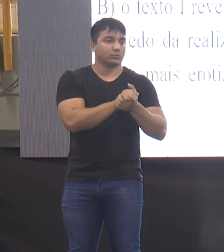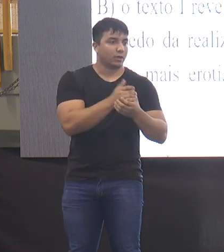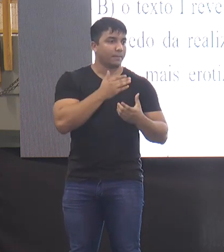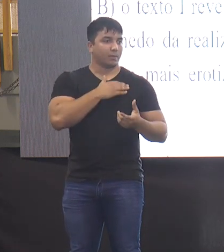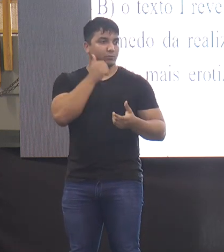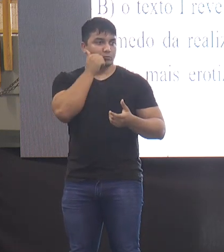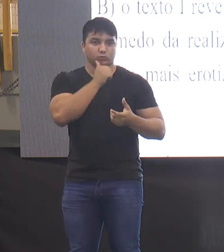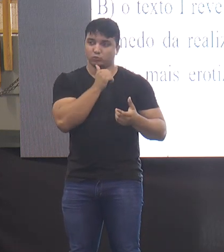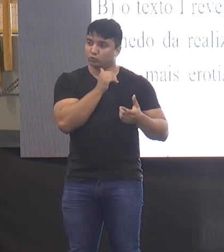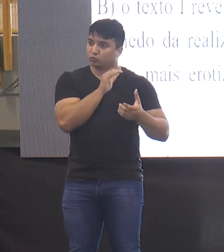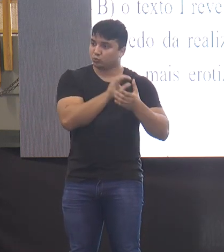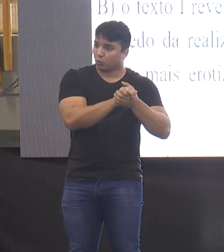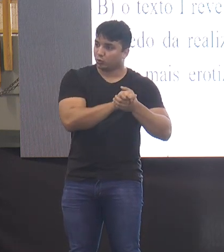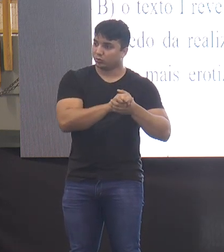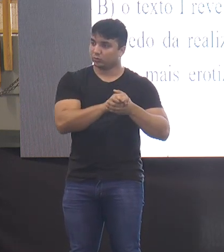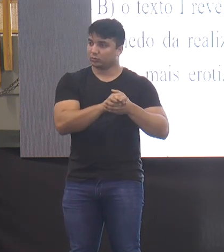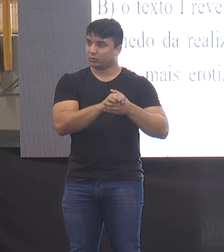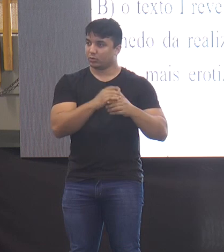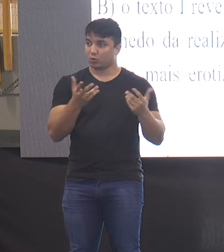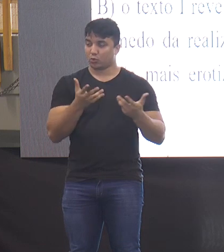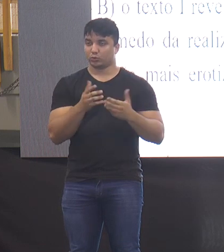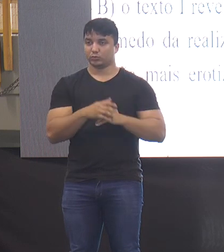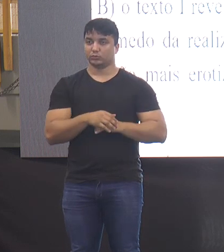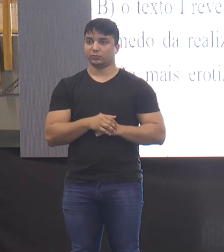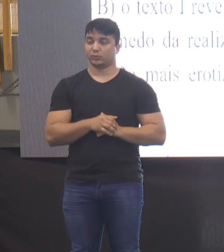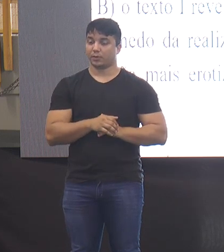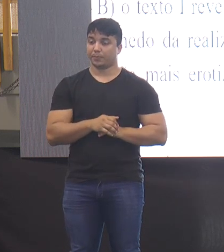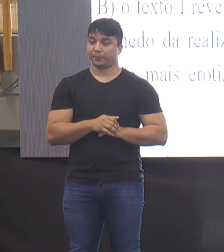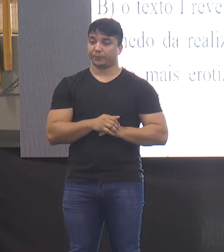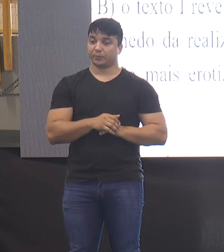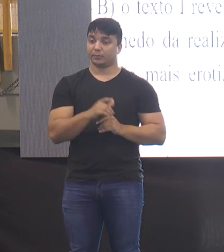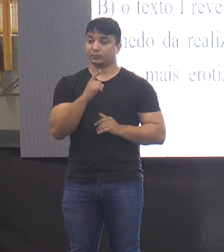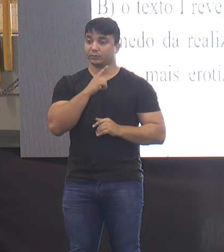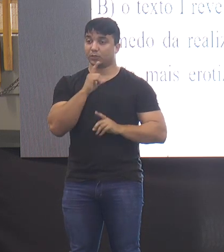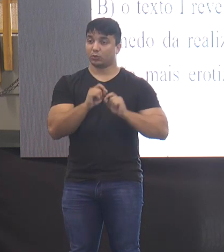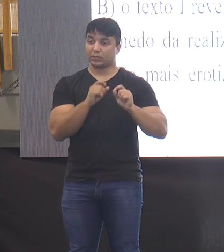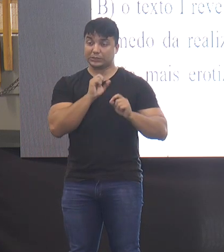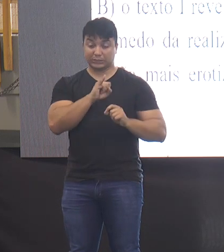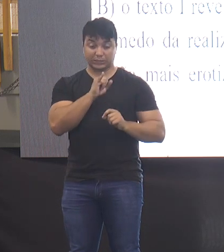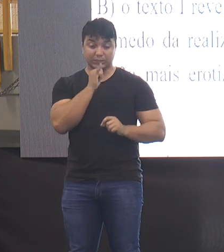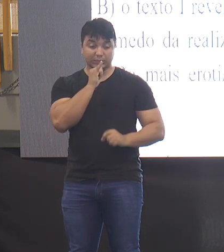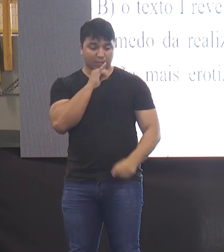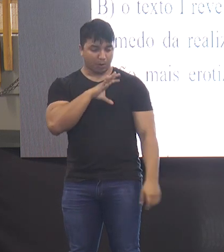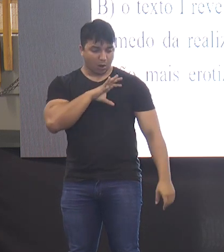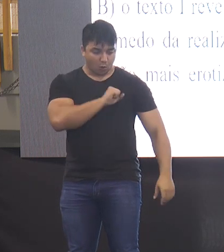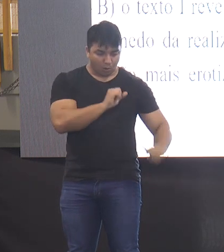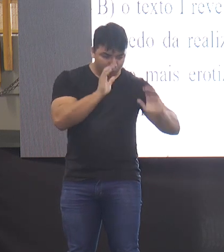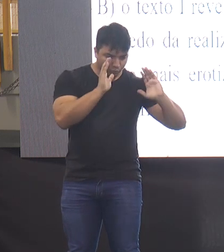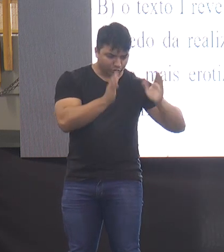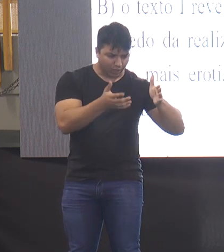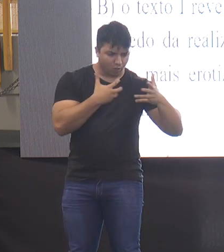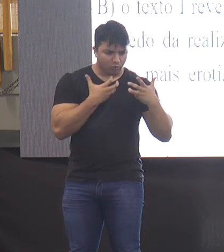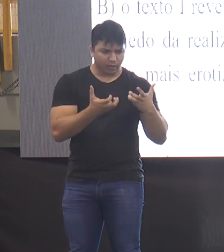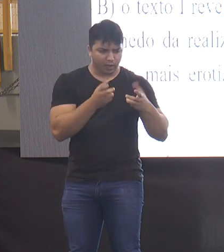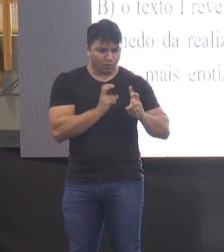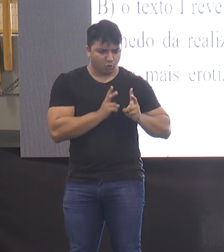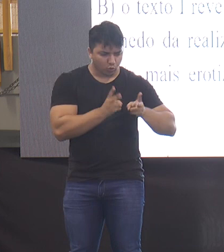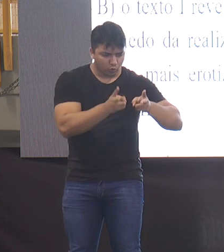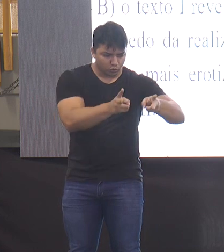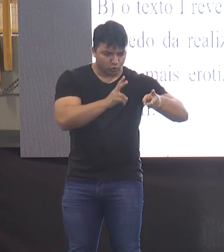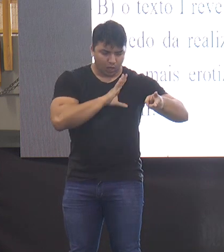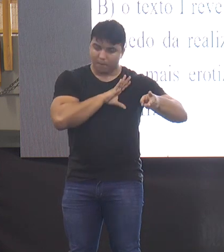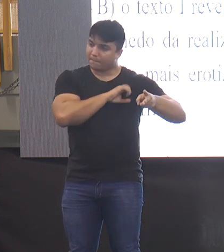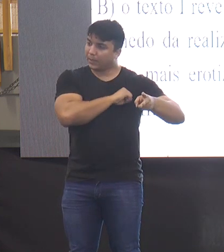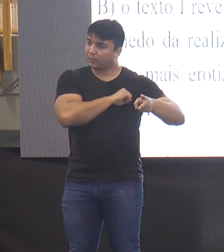termo, né, não com que a gente emprega hoje amante, mas se eu a amo e eu quero permanecer